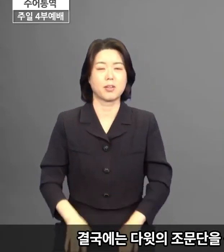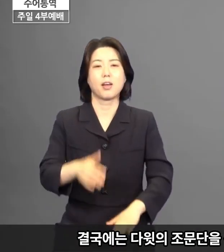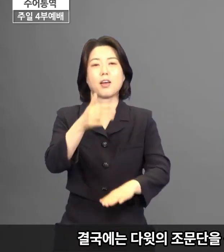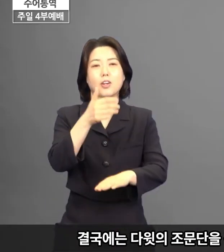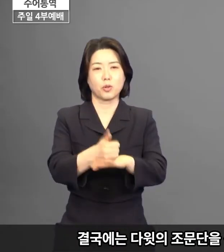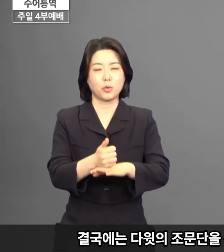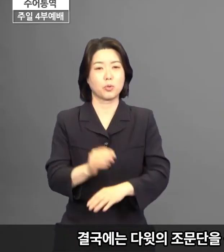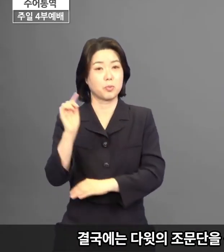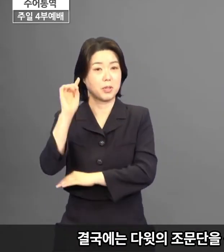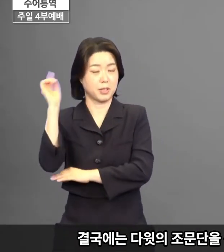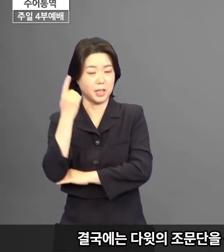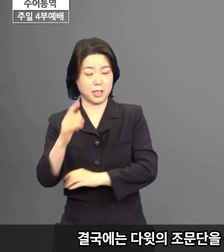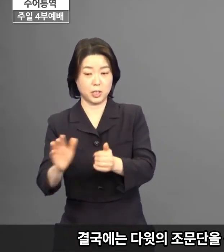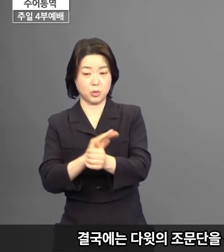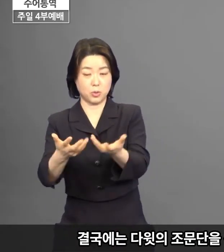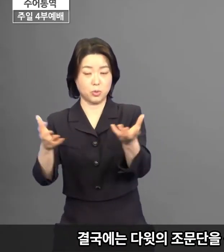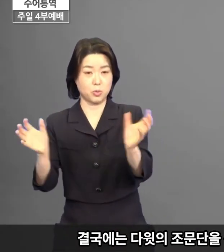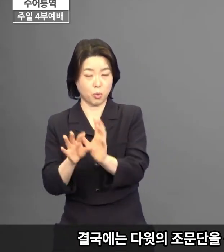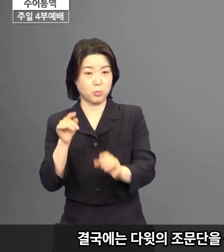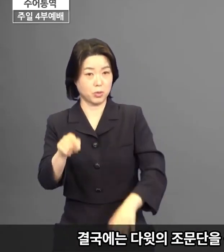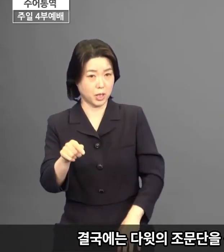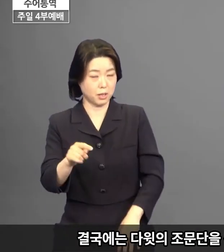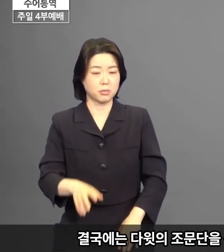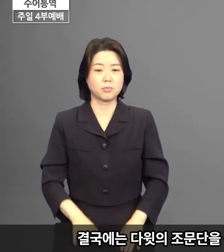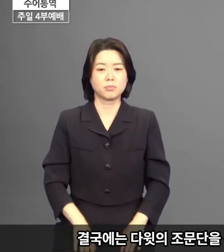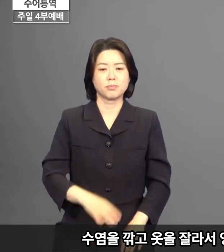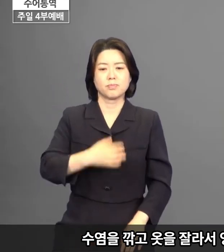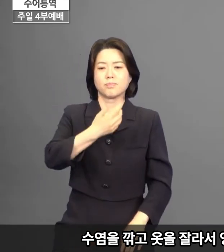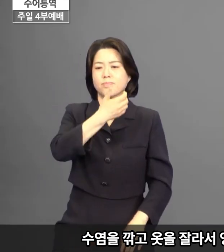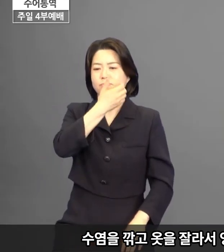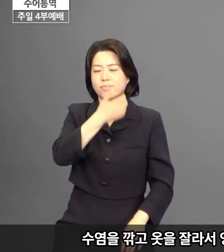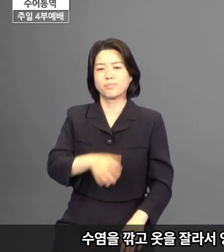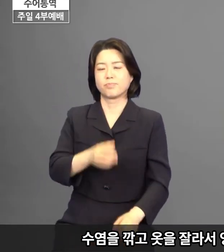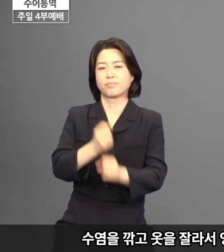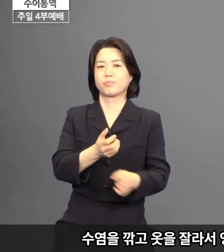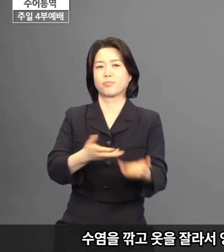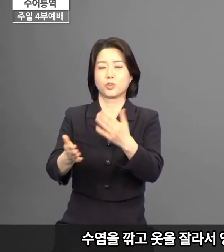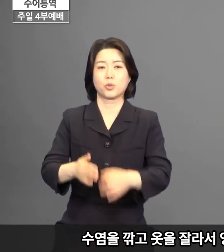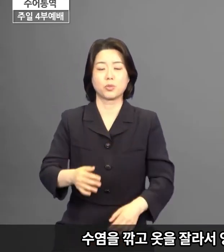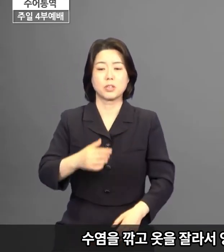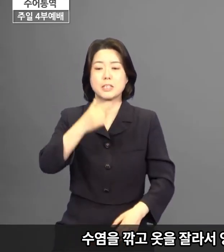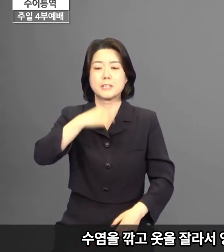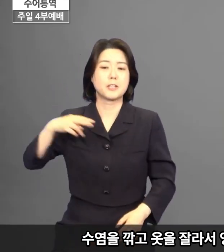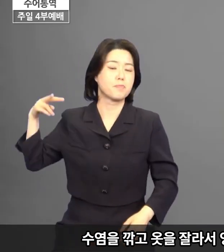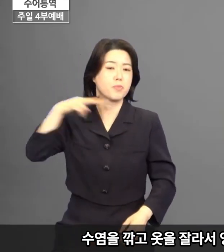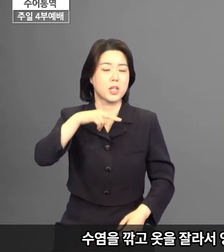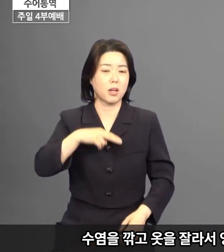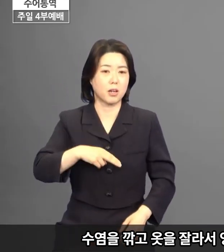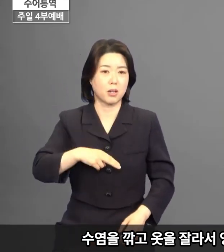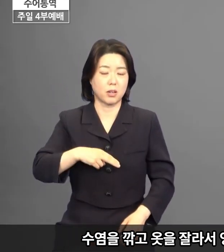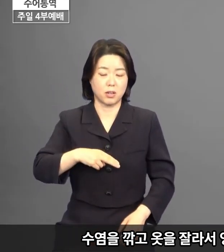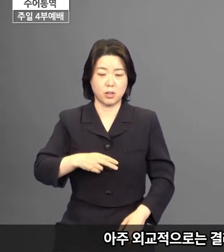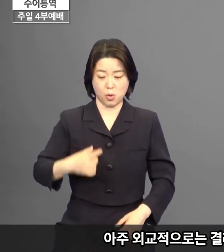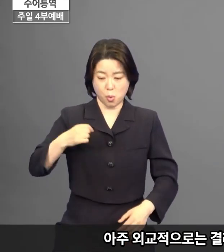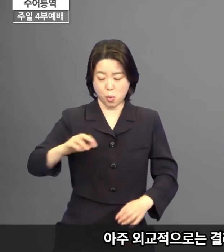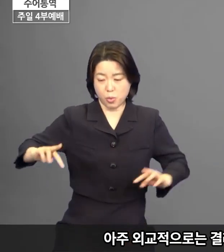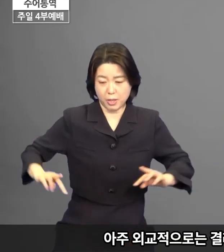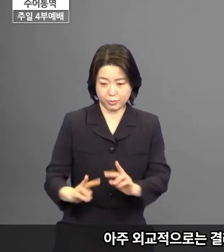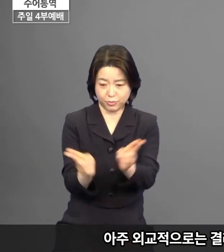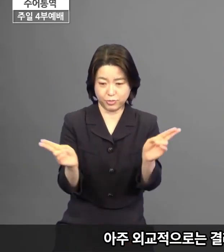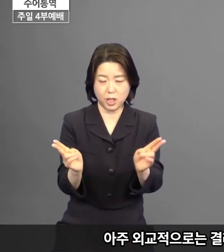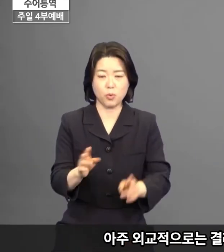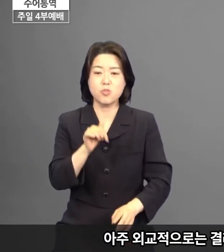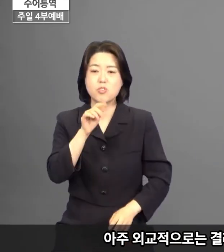결국에는 다윗의 조문단을 굉장히 수치를 주고 보냅니다. 수염을 깎고 옷을 잘라서 엉덩이가 보이게 해서 보내는